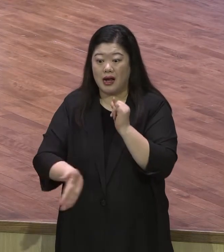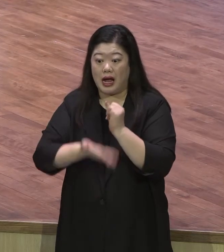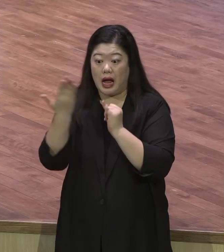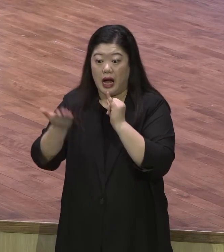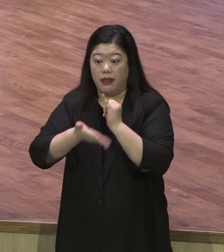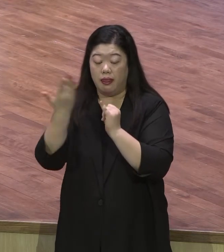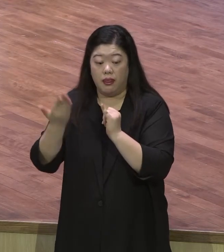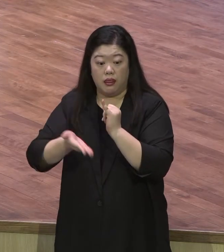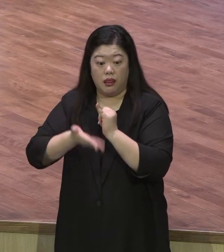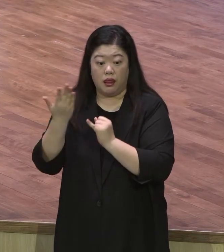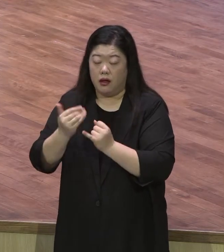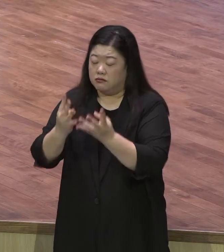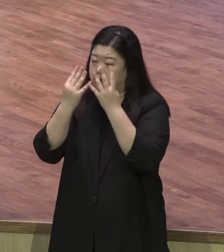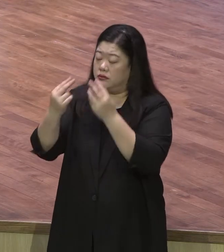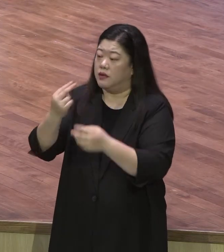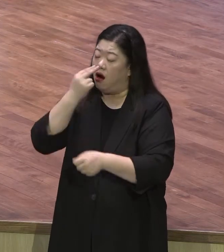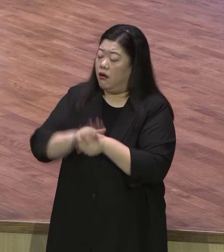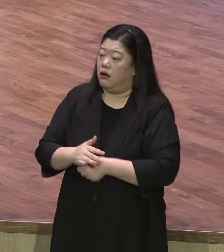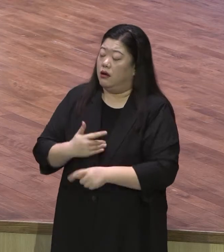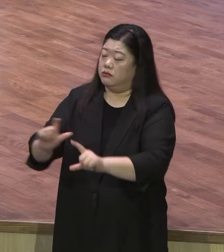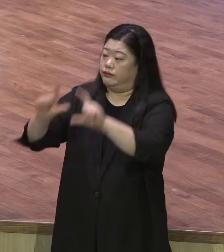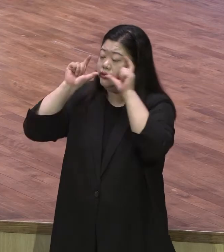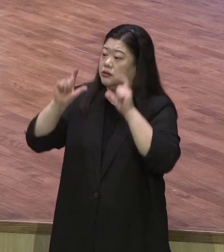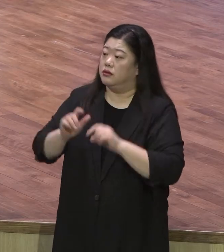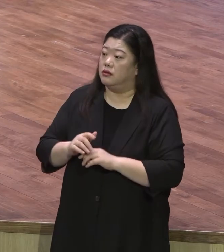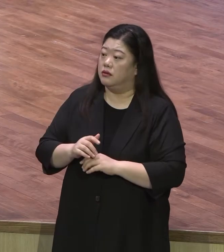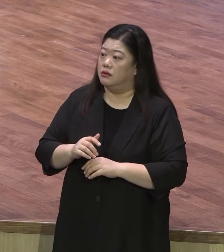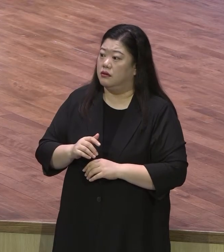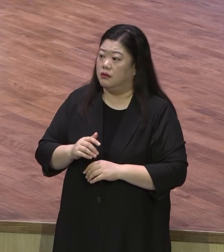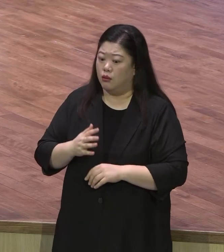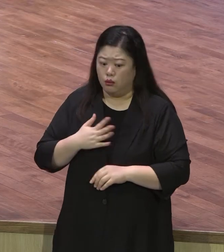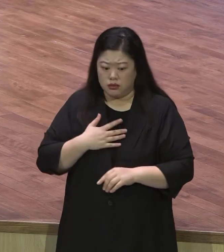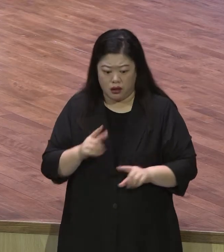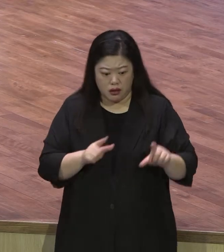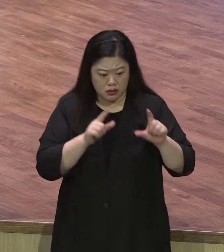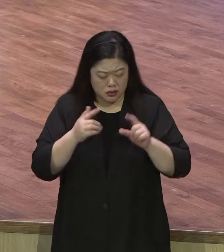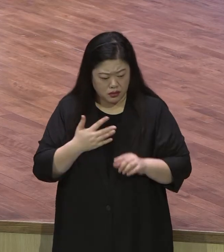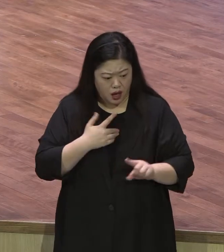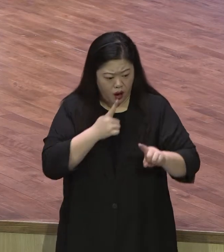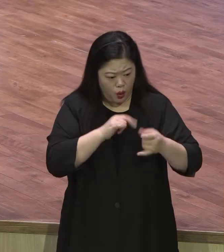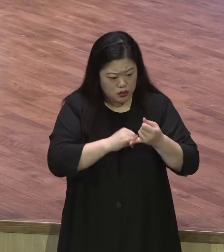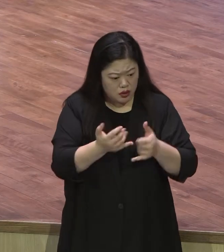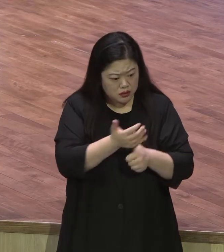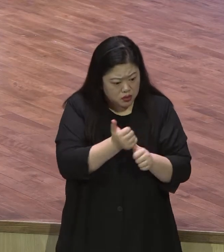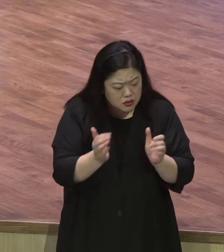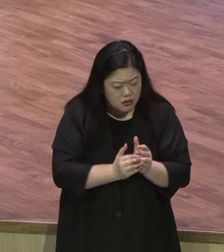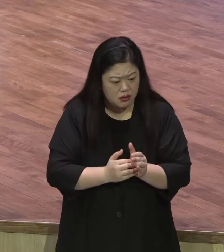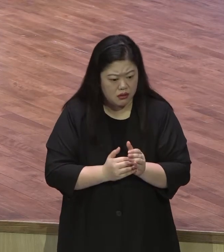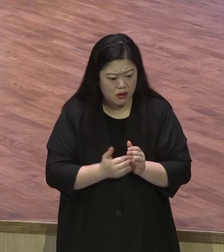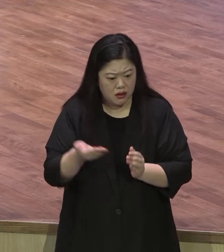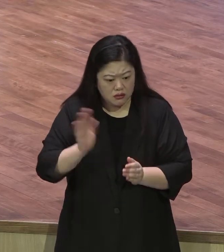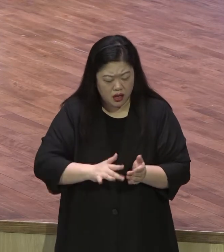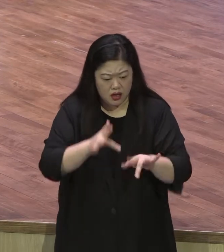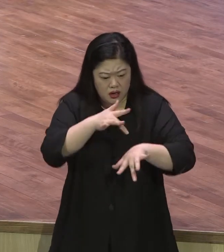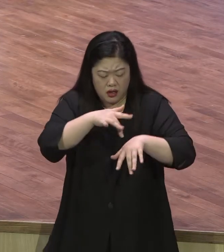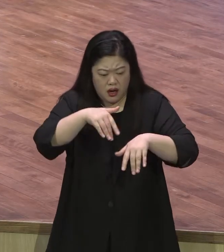안 풀리나 나는 이렇게 성실하게 잘 살고 있는데 왜 이러냐 원망북평 할 수가 있는데